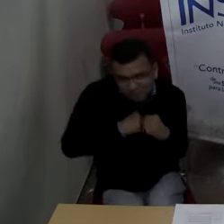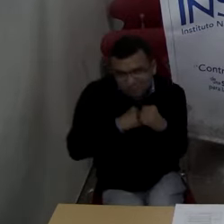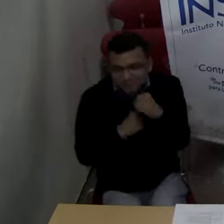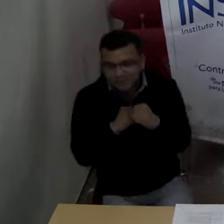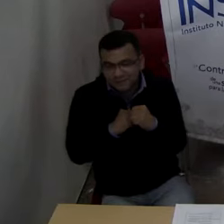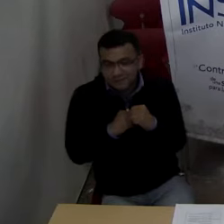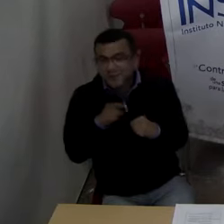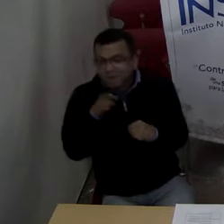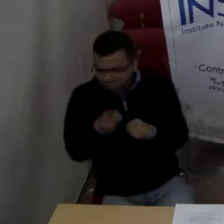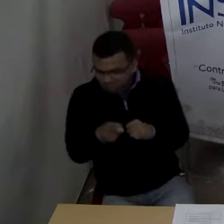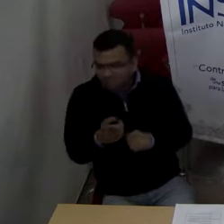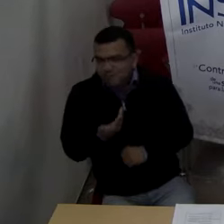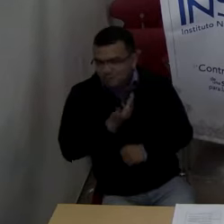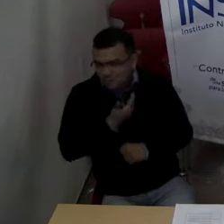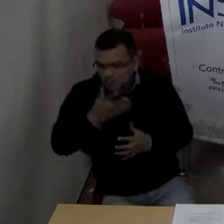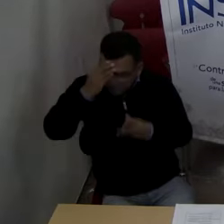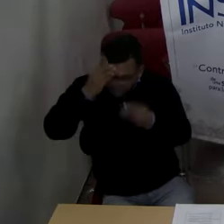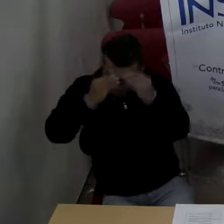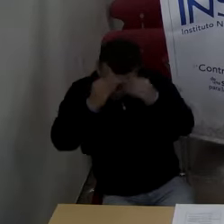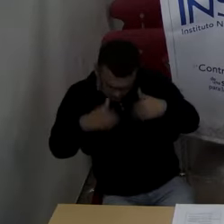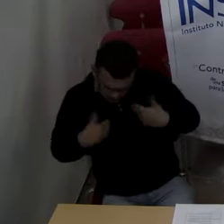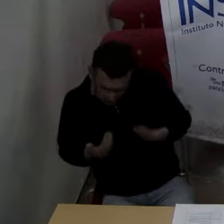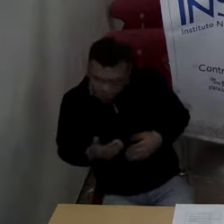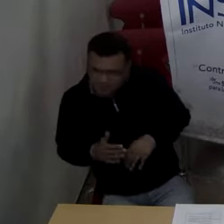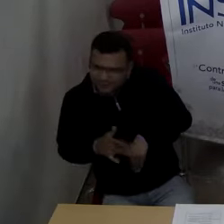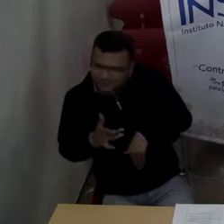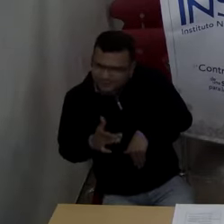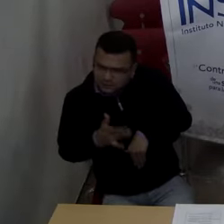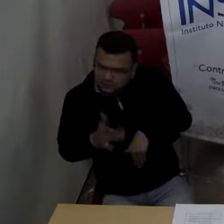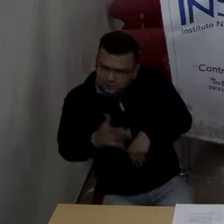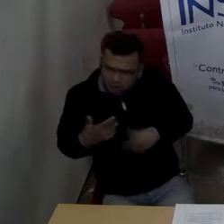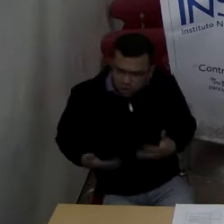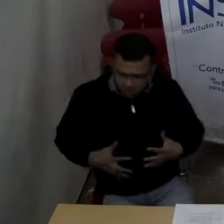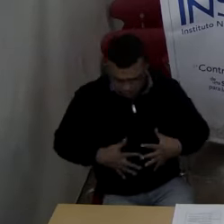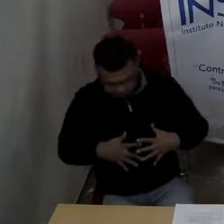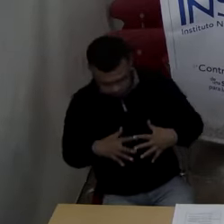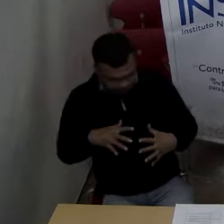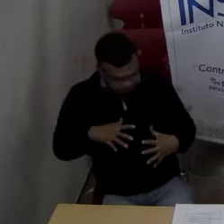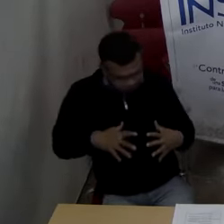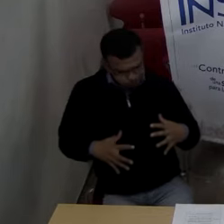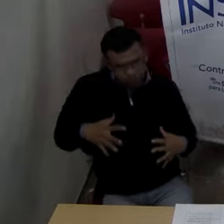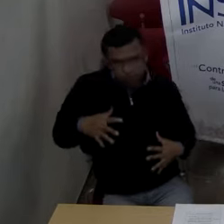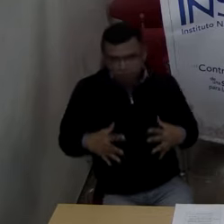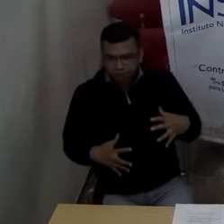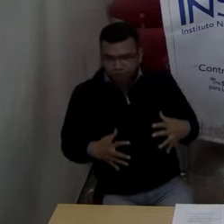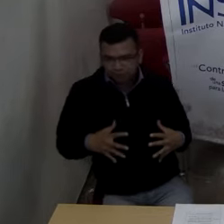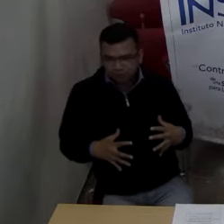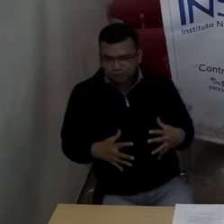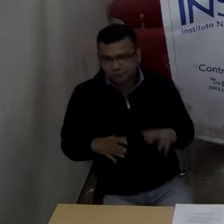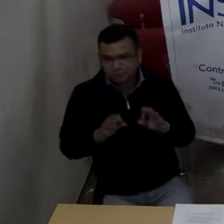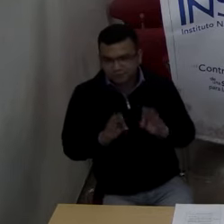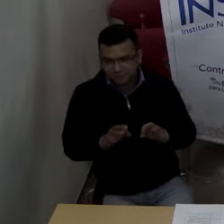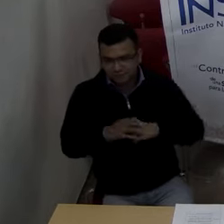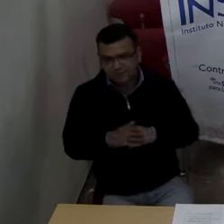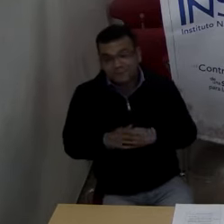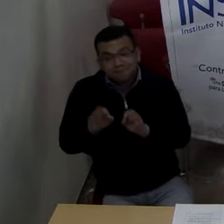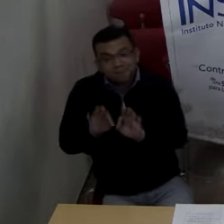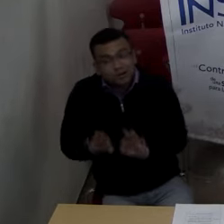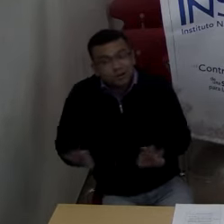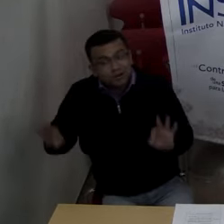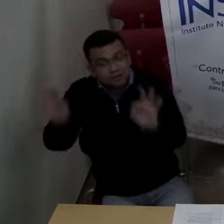una buena alimentación. ¿Por qué? Porque la nutrición incide directamente en